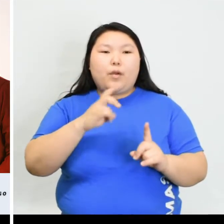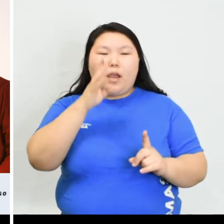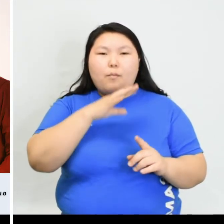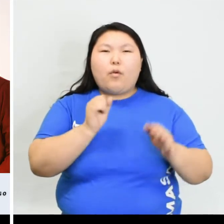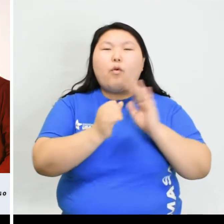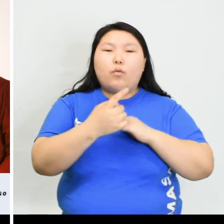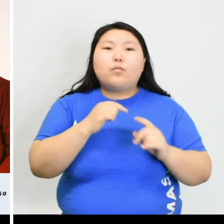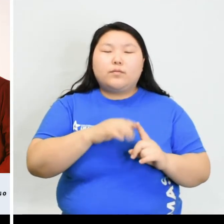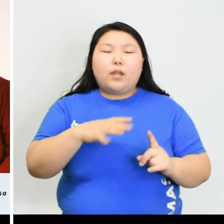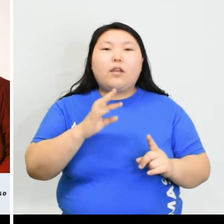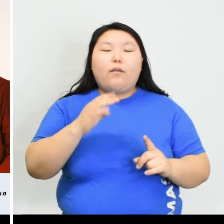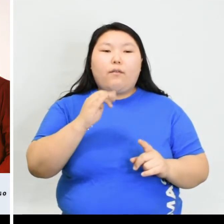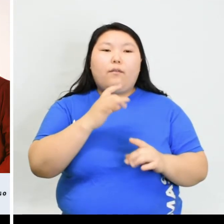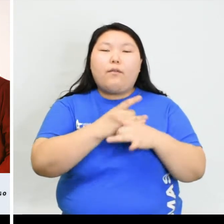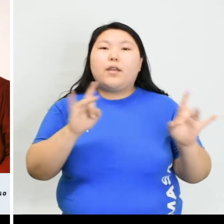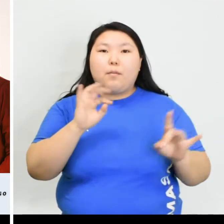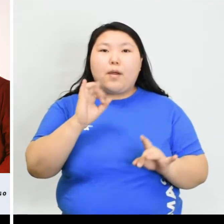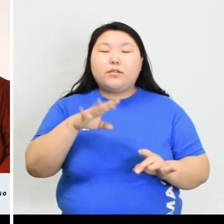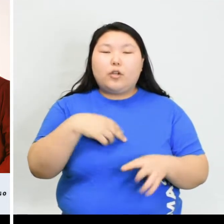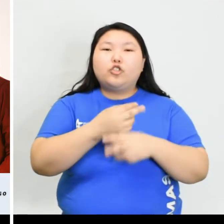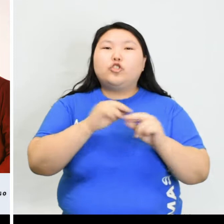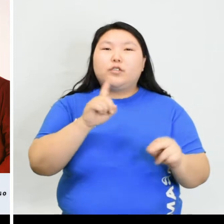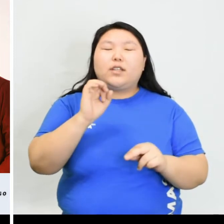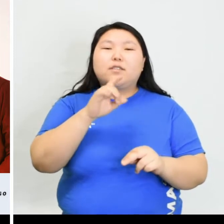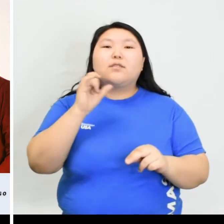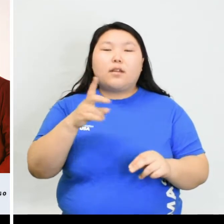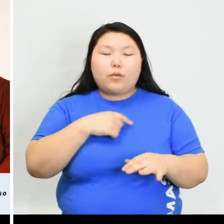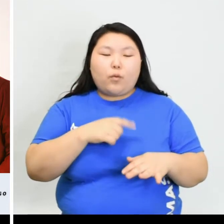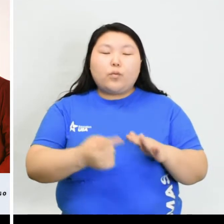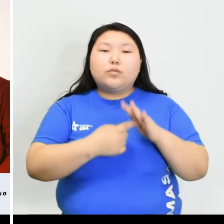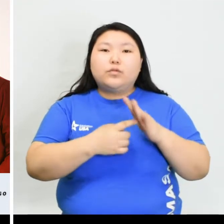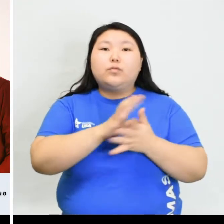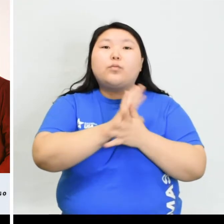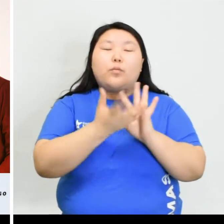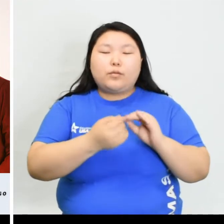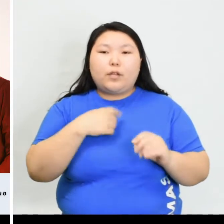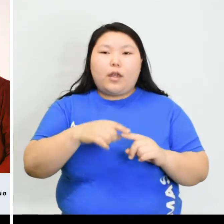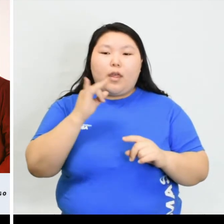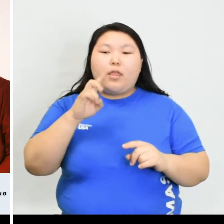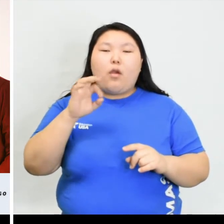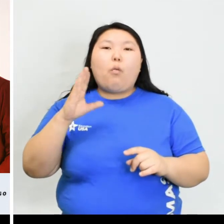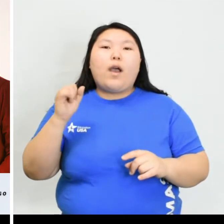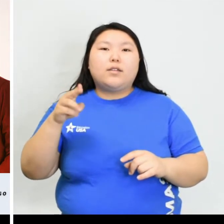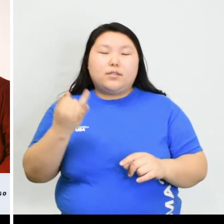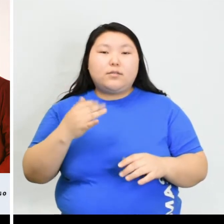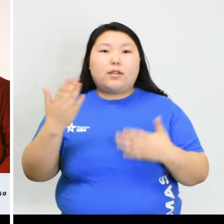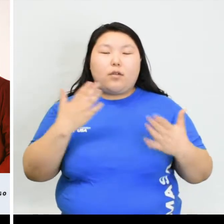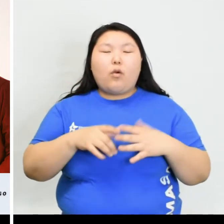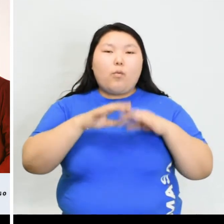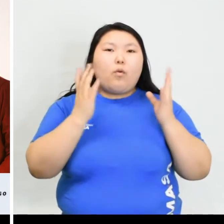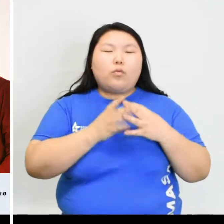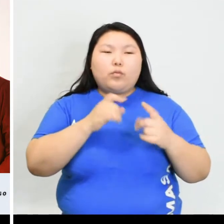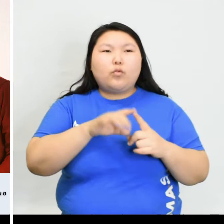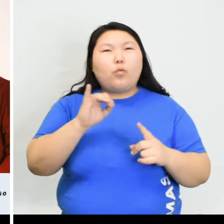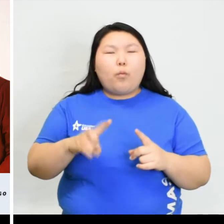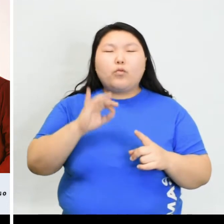бол амар өөрмөц. Ягаад гэвэл нөгөө free market based гэж яддаг шин чөлөөт зах зээл дээр үндэссэн болохоор ер нь бол инновац тал руу хэрнээ бол